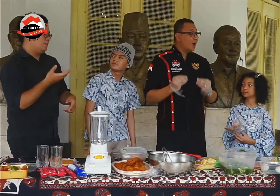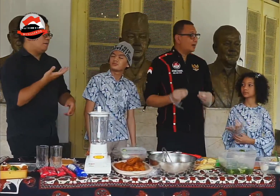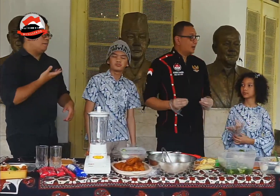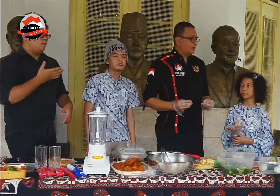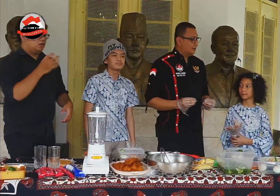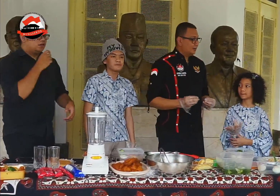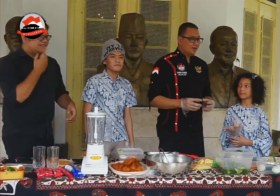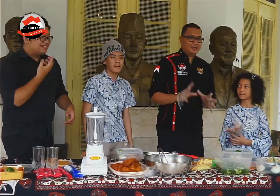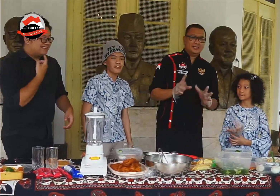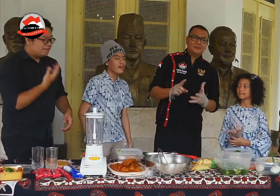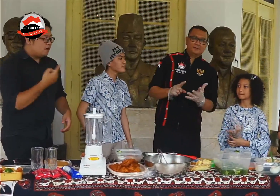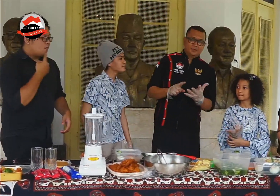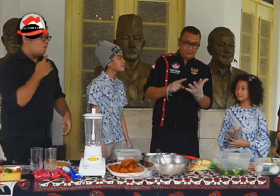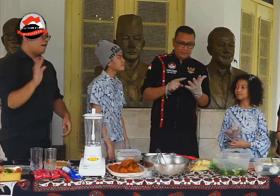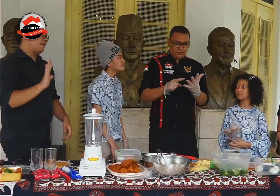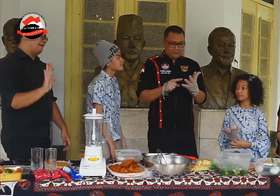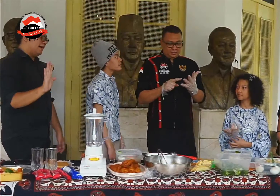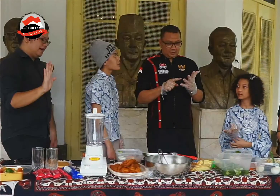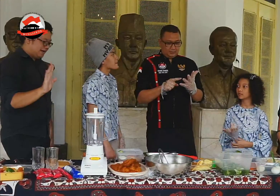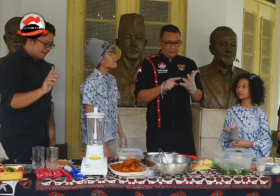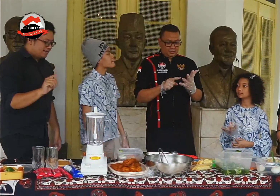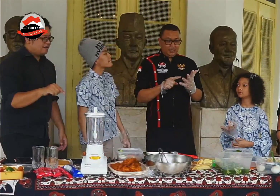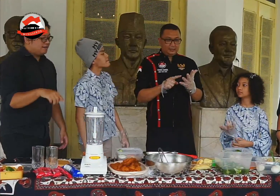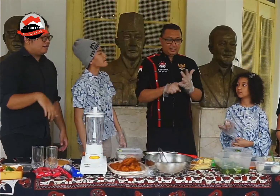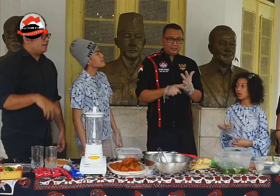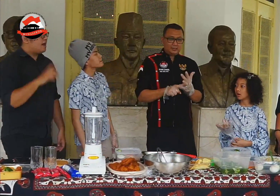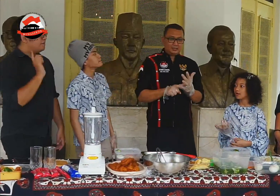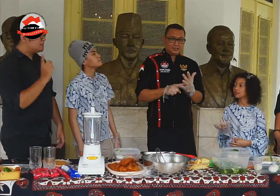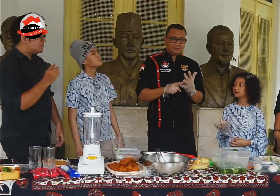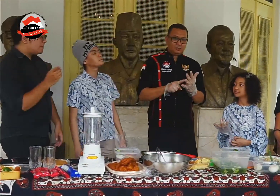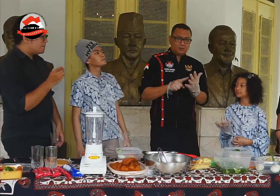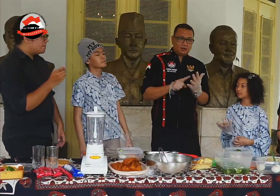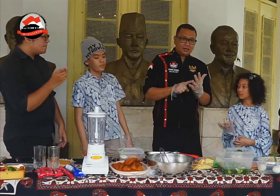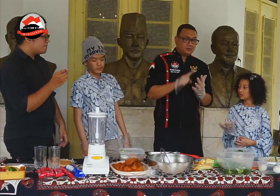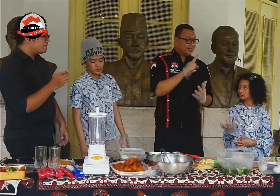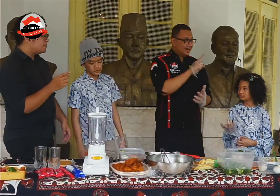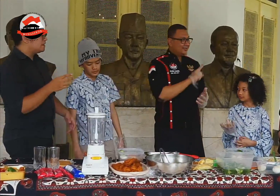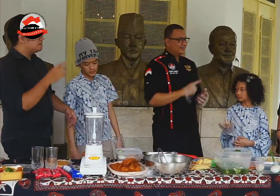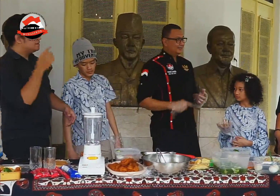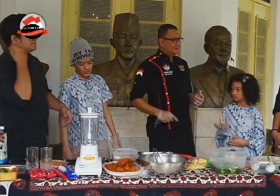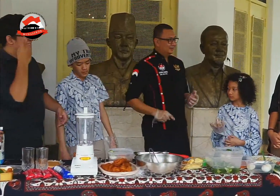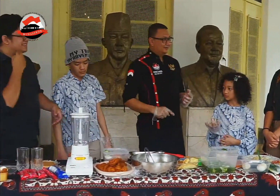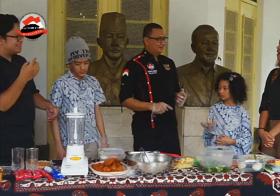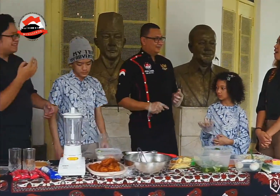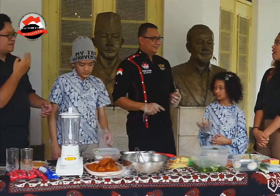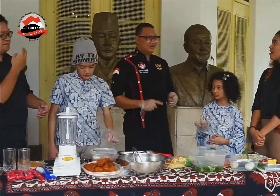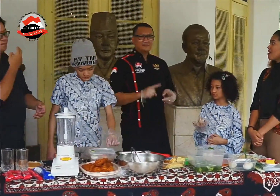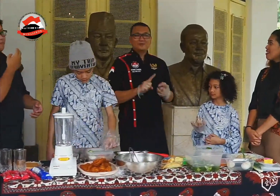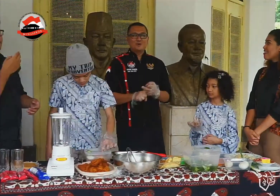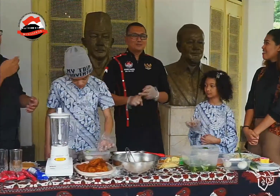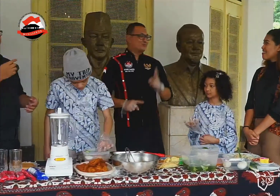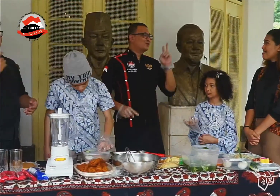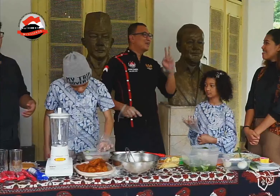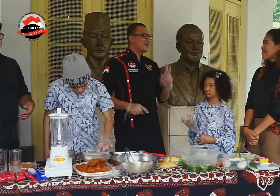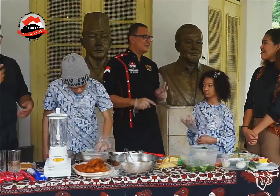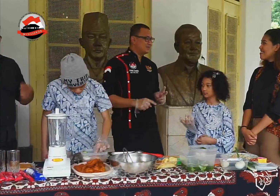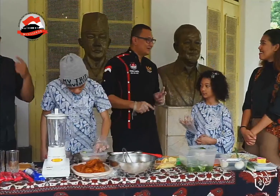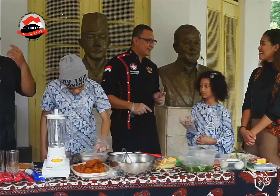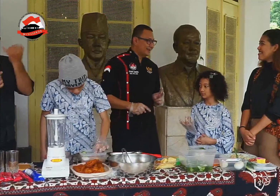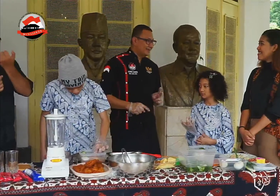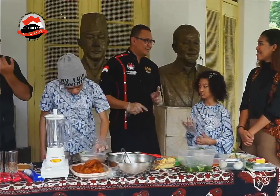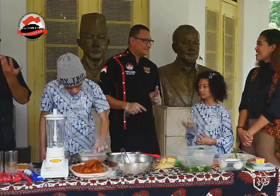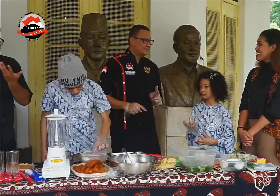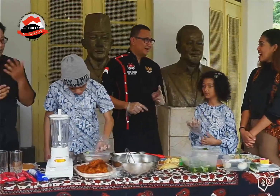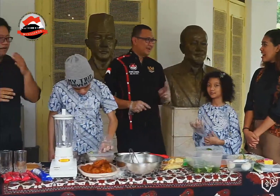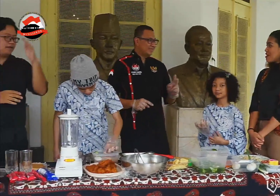mengenai warna. Karena gini. Identik yang sering buta warna itu laki-laki. Dibanding perempuan. Perempuan itu jarang yang buta